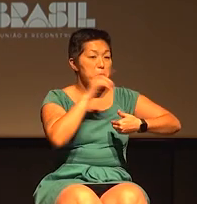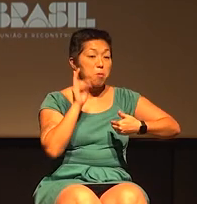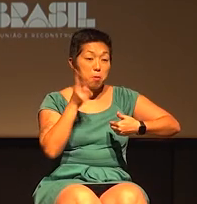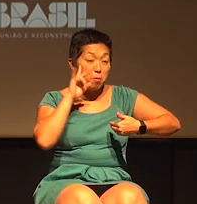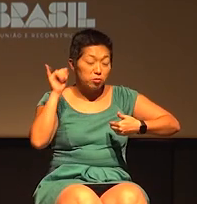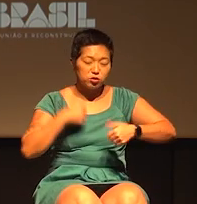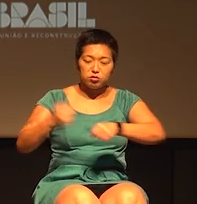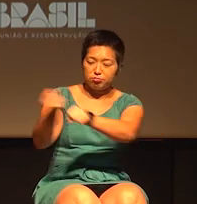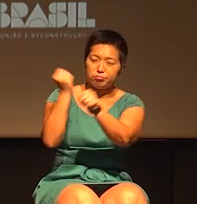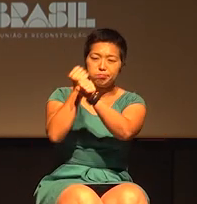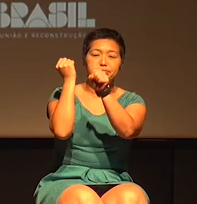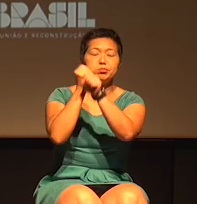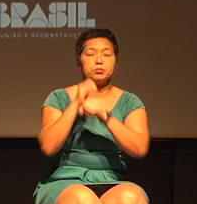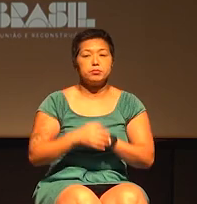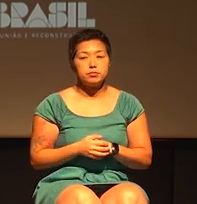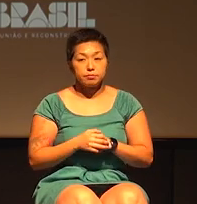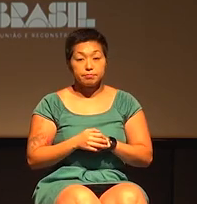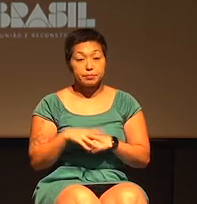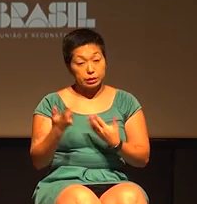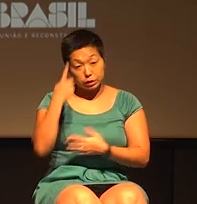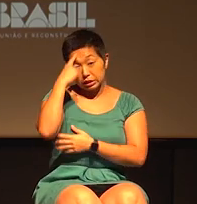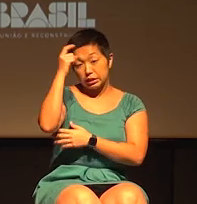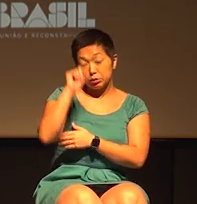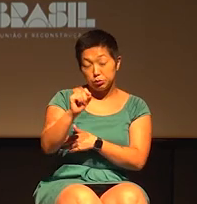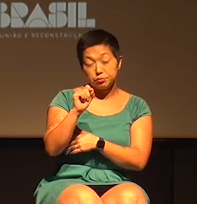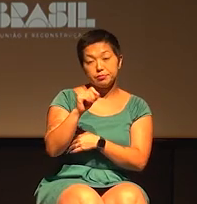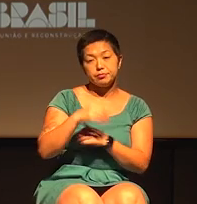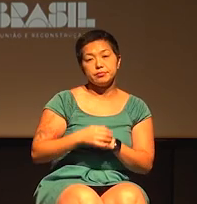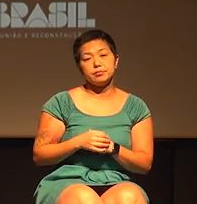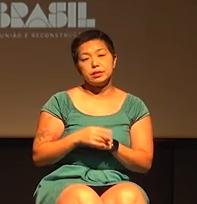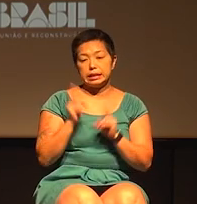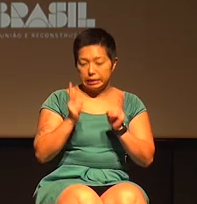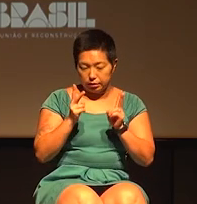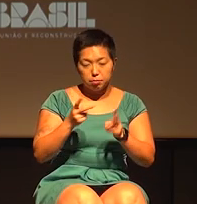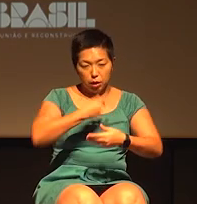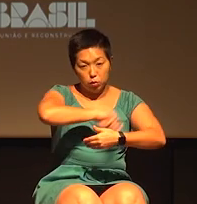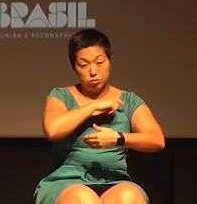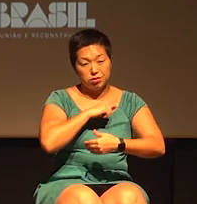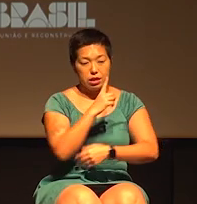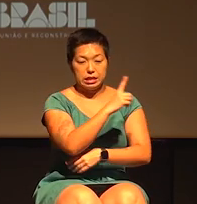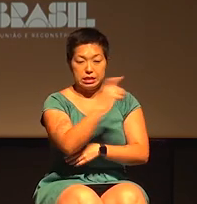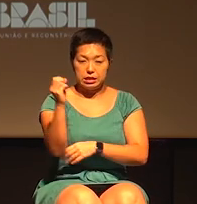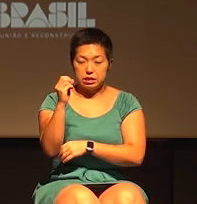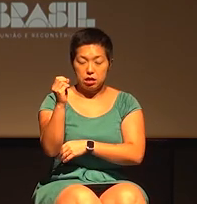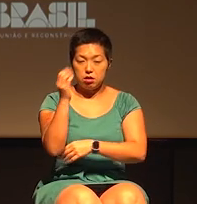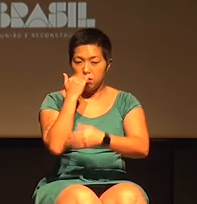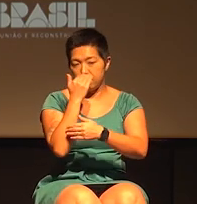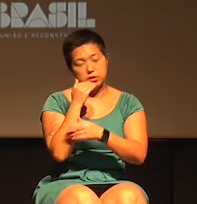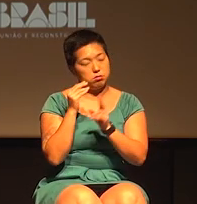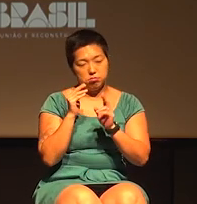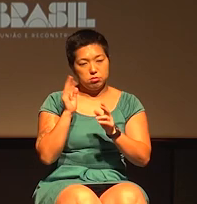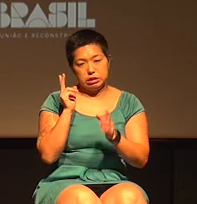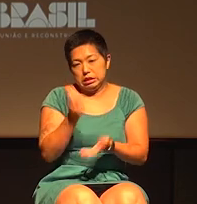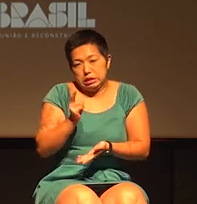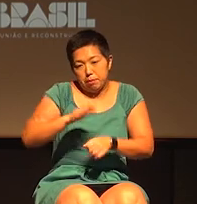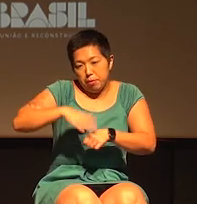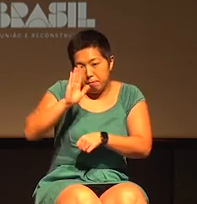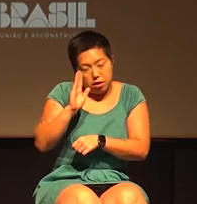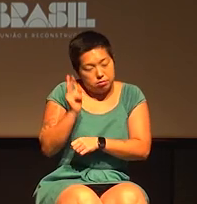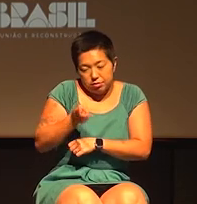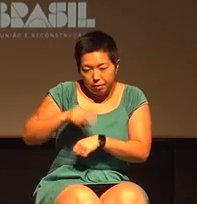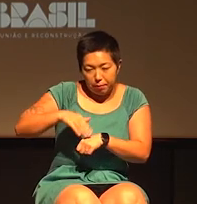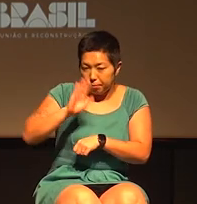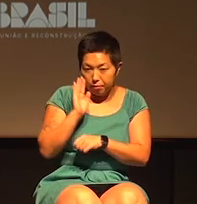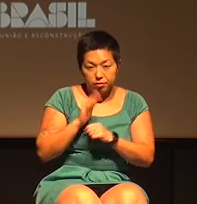for bater a la do rapaz aí a ideia Nossa é sempre ter na cozinha pelo menos sem refeições nunca ficou só em 100 né